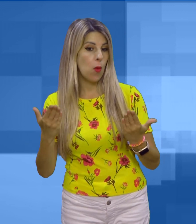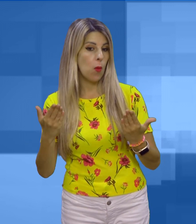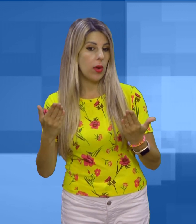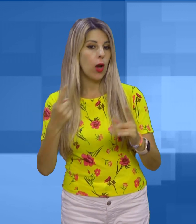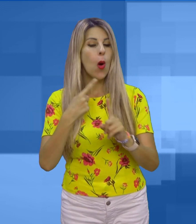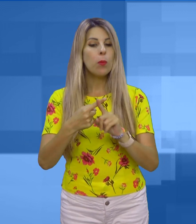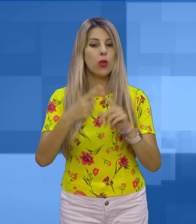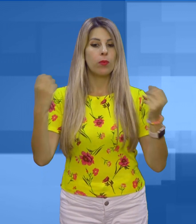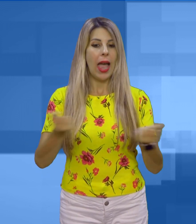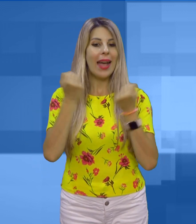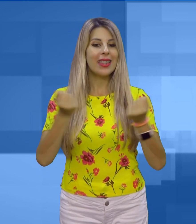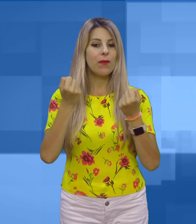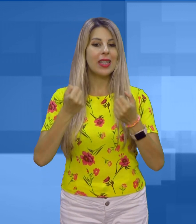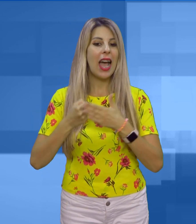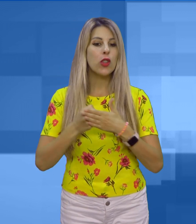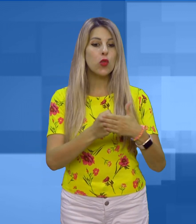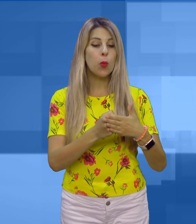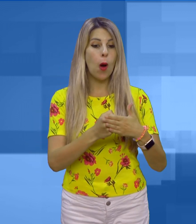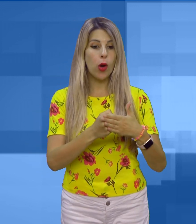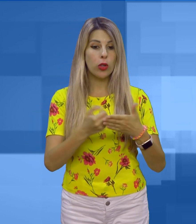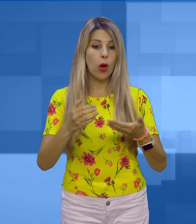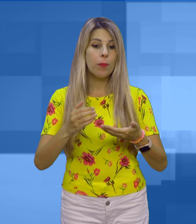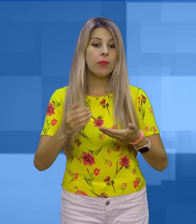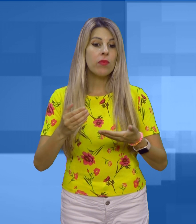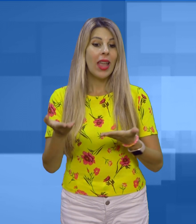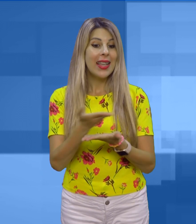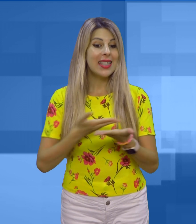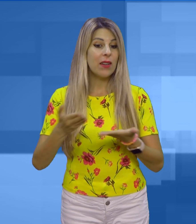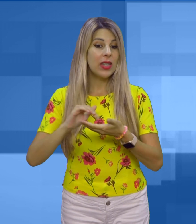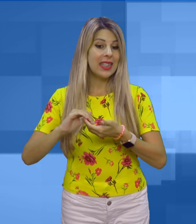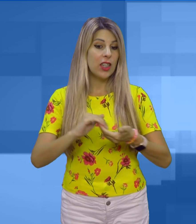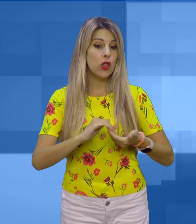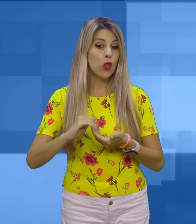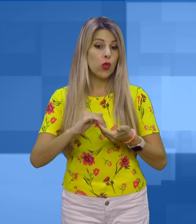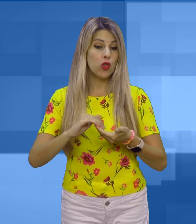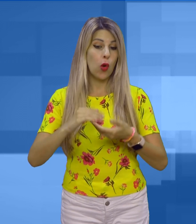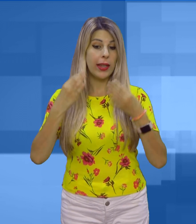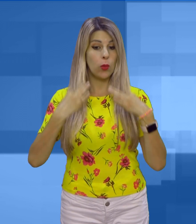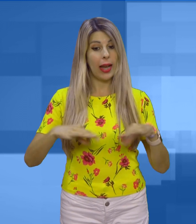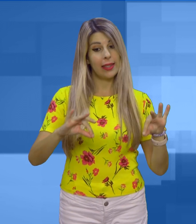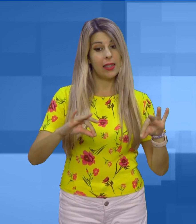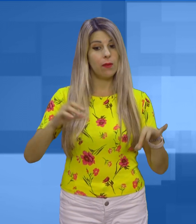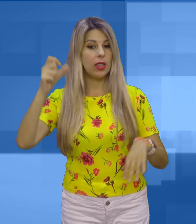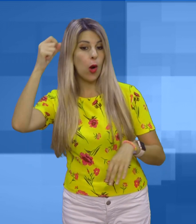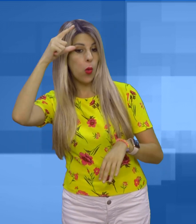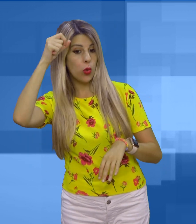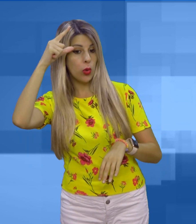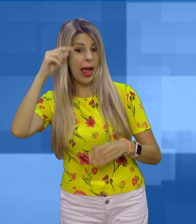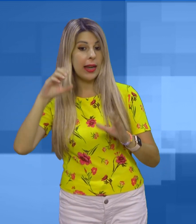e per attività di supporto ai servizi socio-educativi e culturali comunali, che verranno organizzate nel